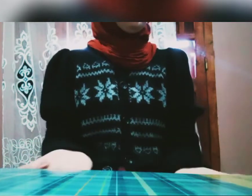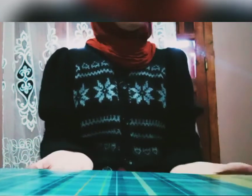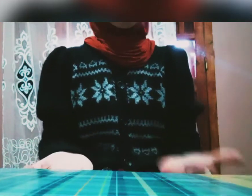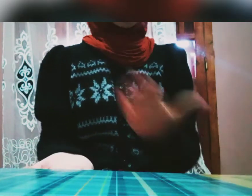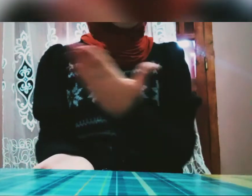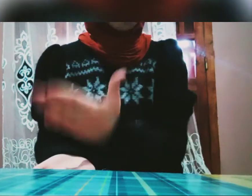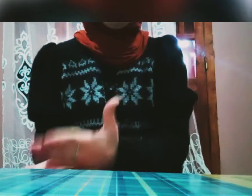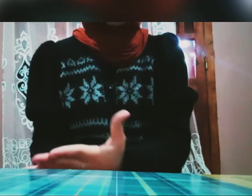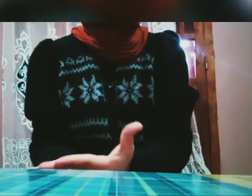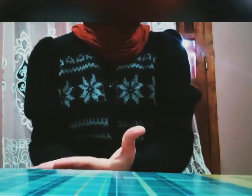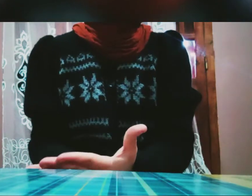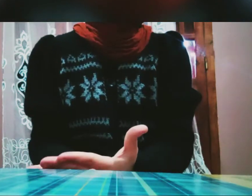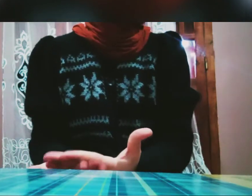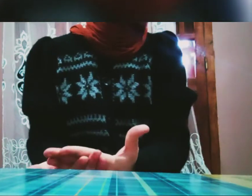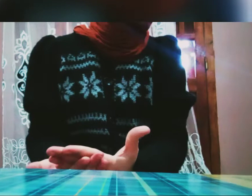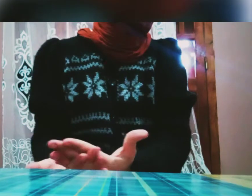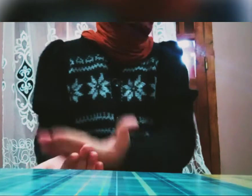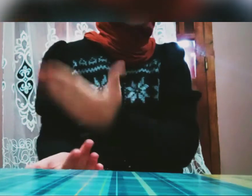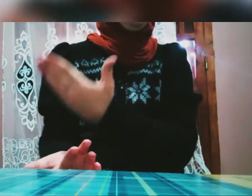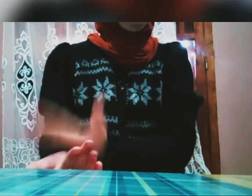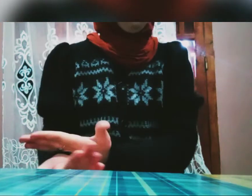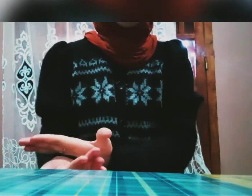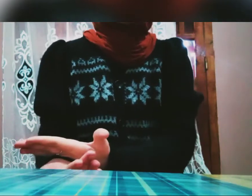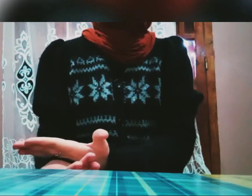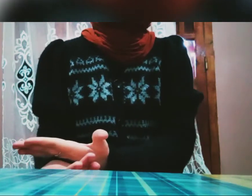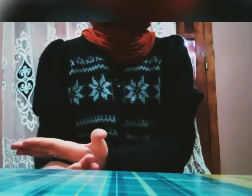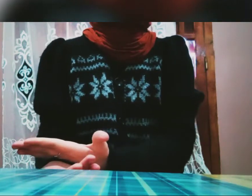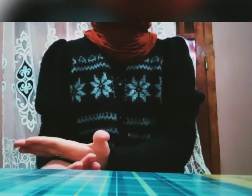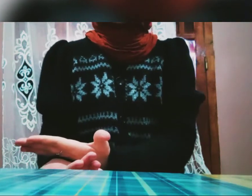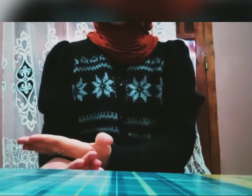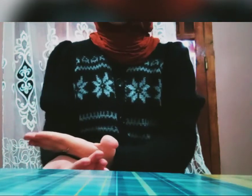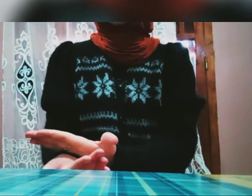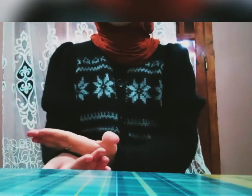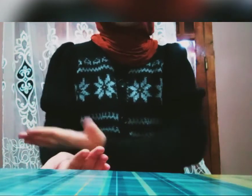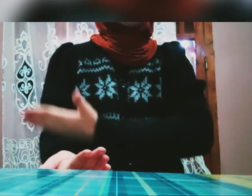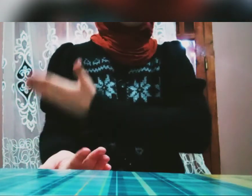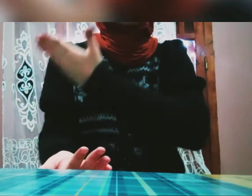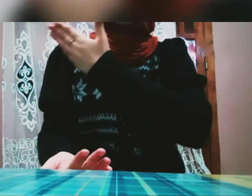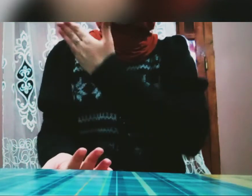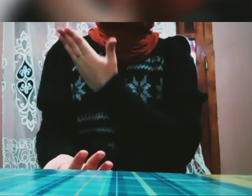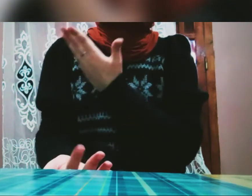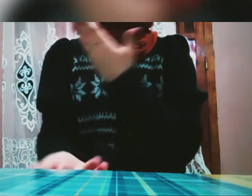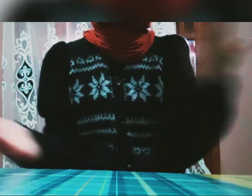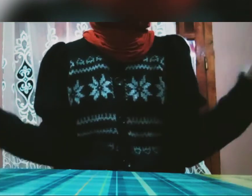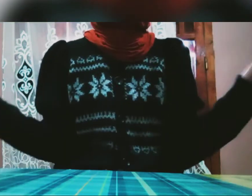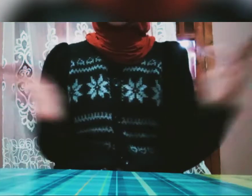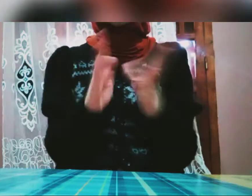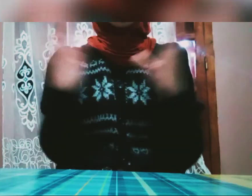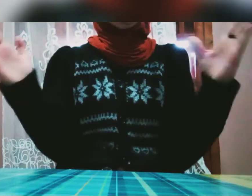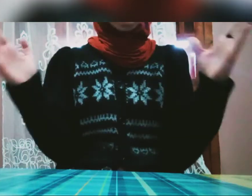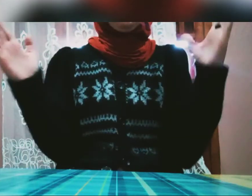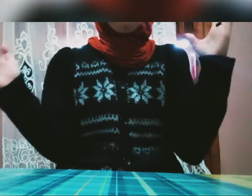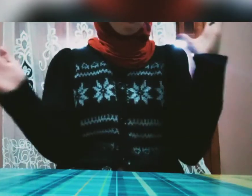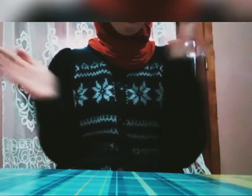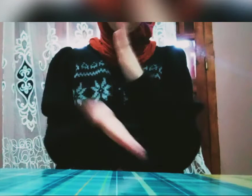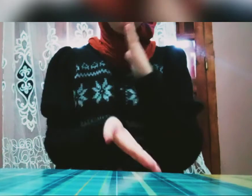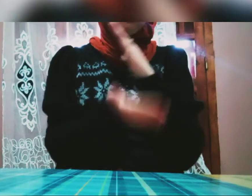تخسر في مشروعك أو ترصب في معدلك او مثلا كامل الحوايج درتيها تروح تريب